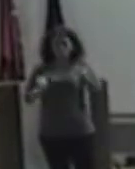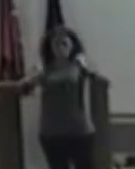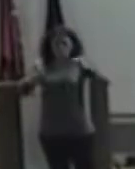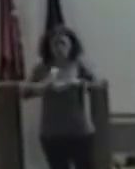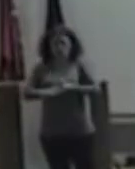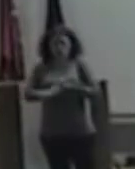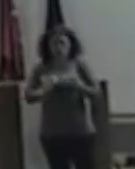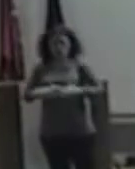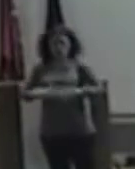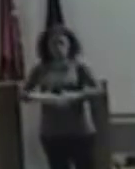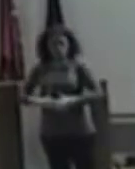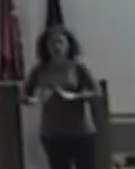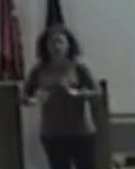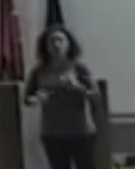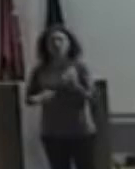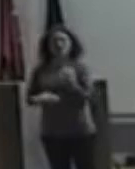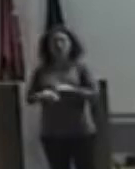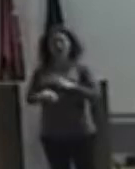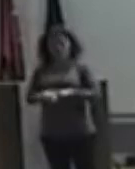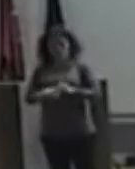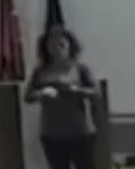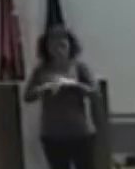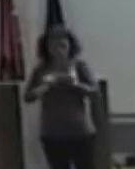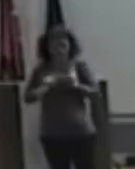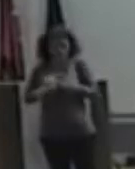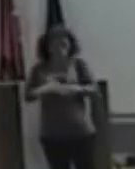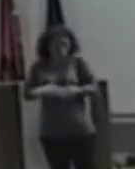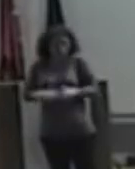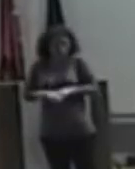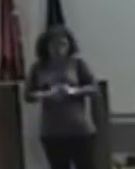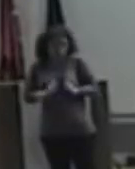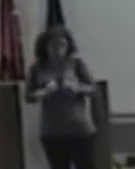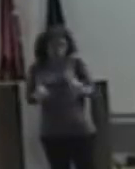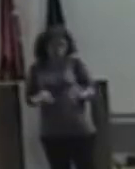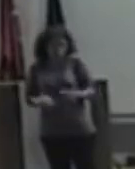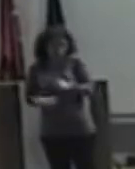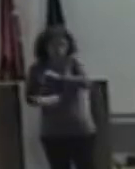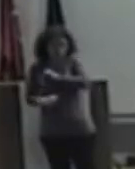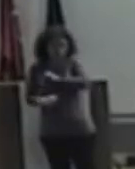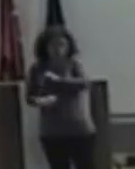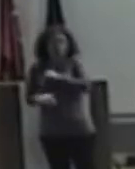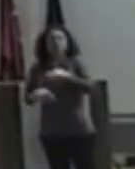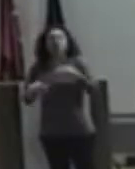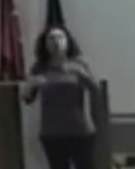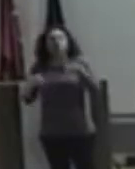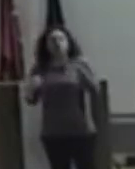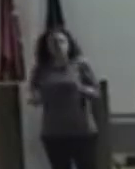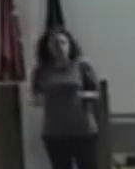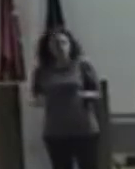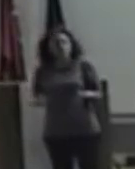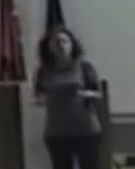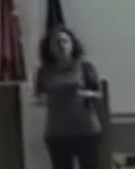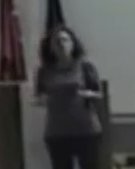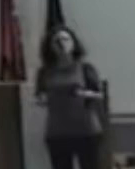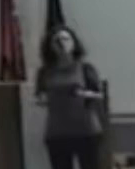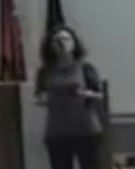pero duran un tiempo. Y ese tiempo que duran haciendo efecto en el organismo es un tiempo